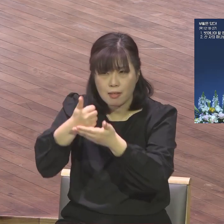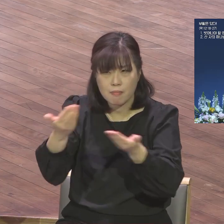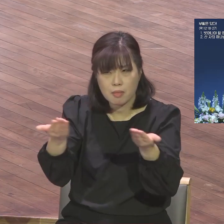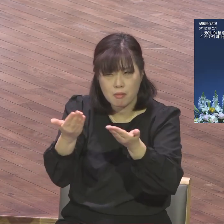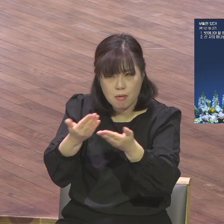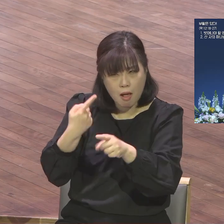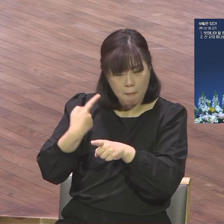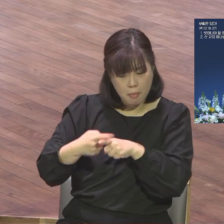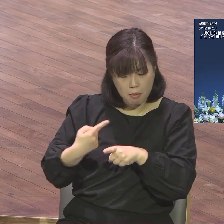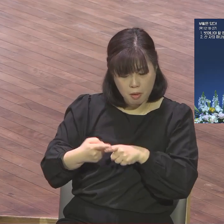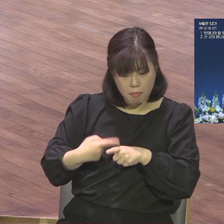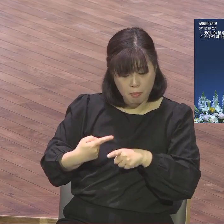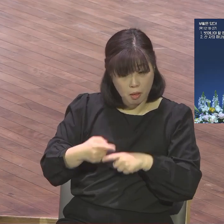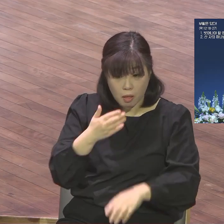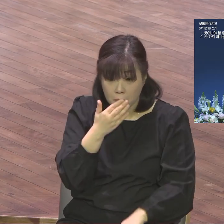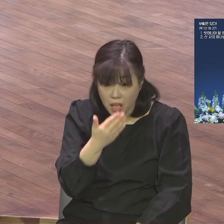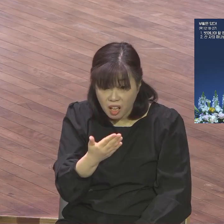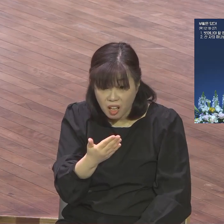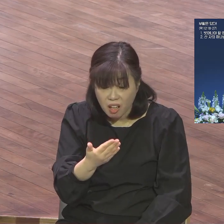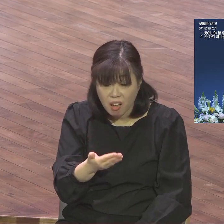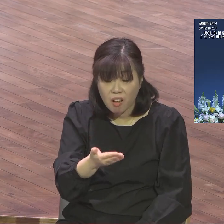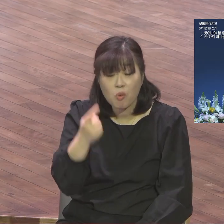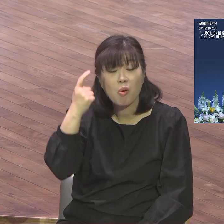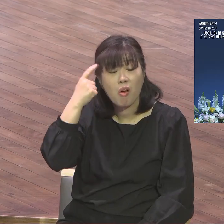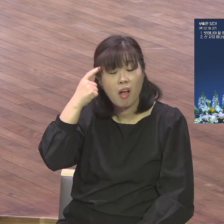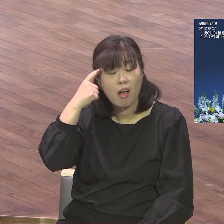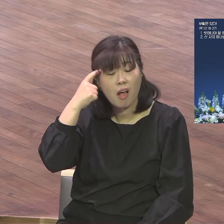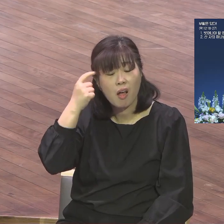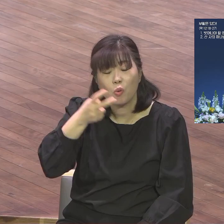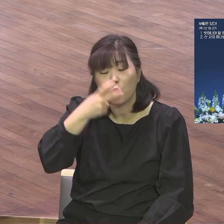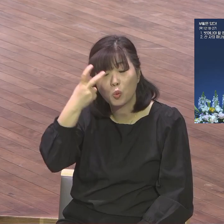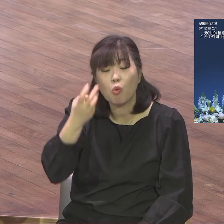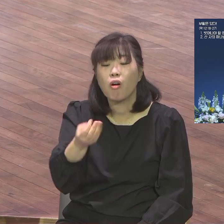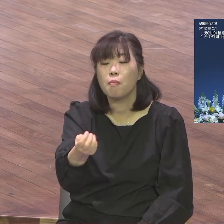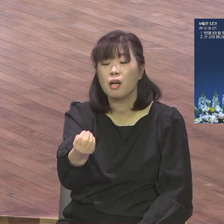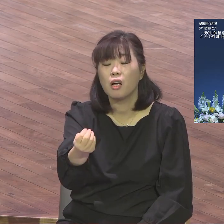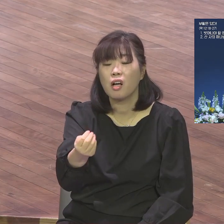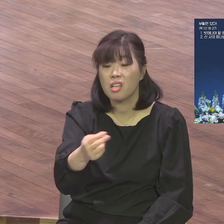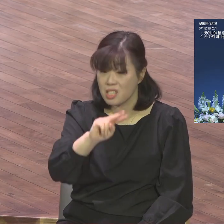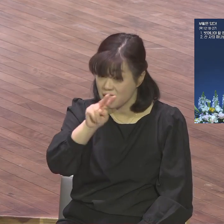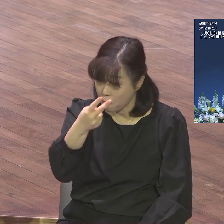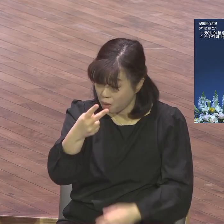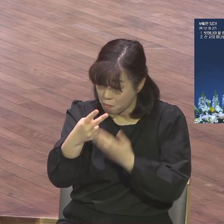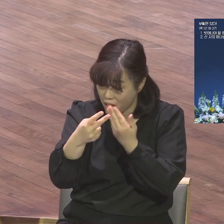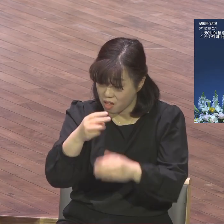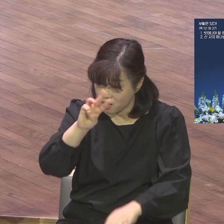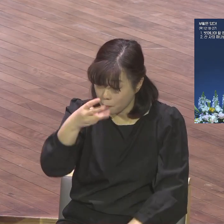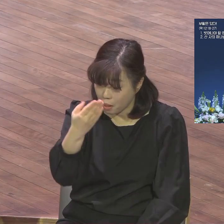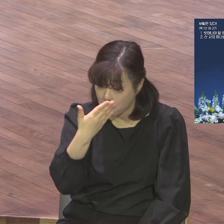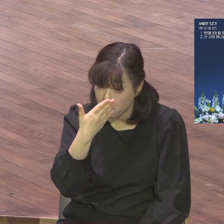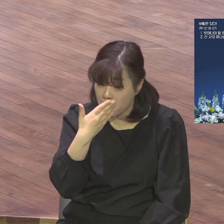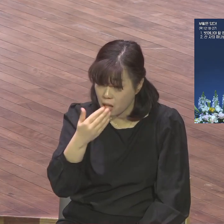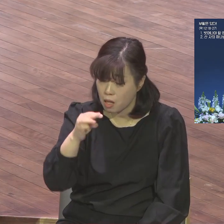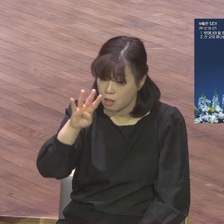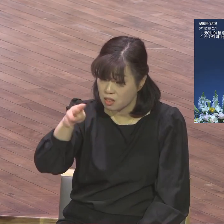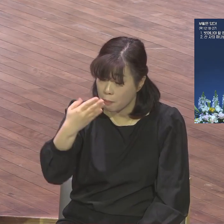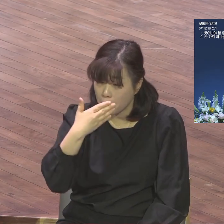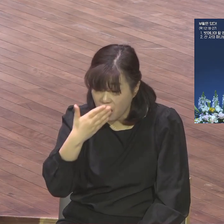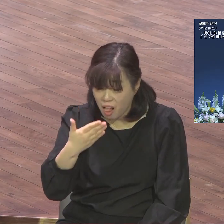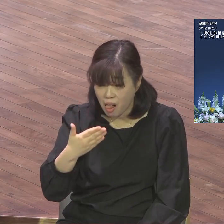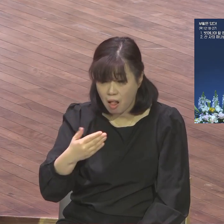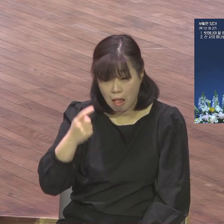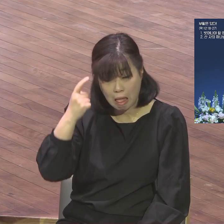얘기예요. IQ 200도 안 되는 머리 가지고 뭘 판단합니까? 내 생각에는 이해가 안 돼. 안